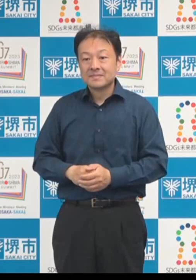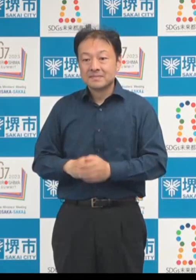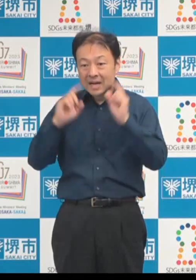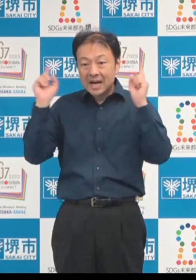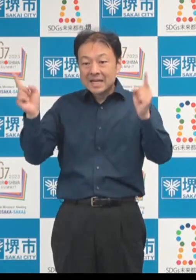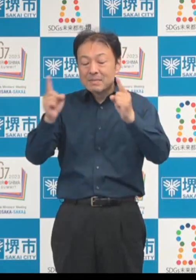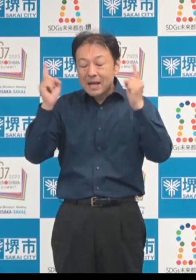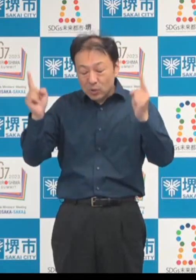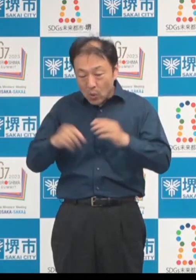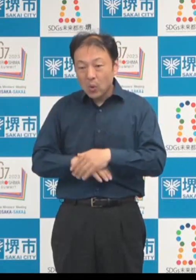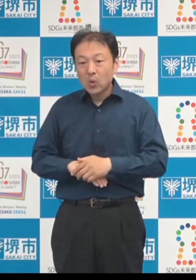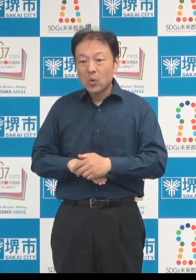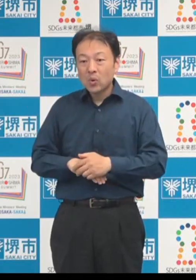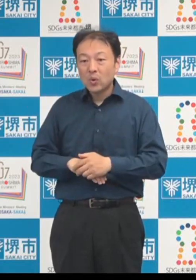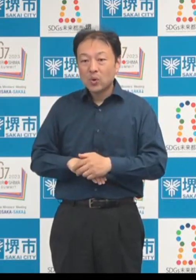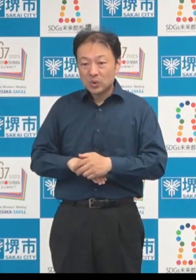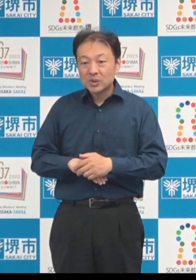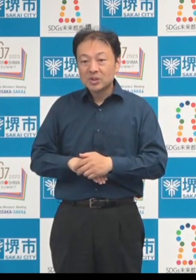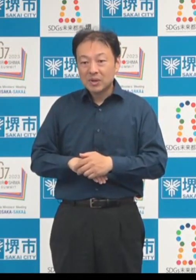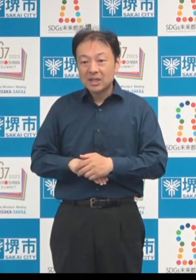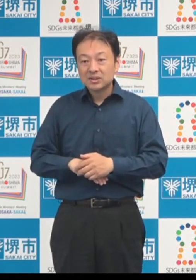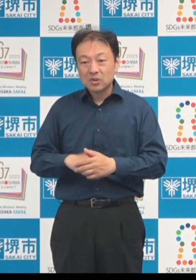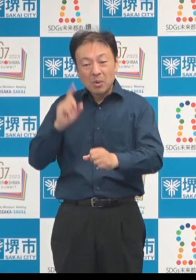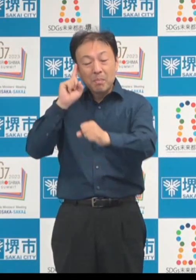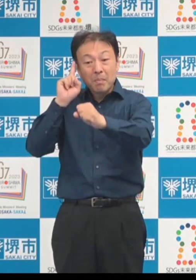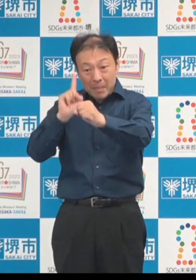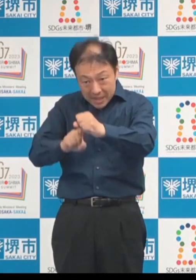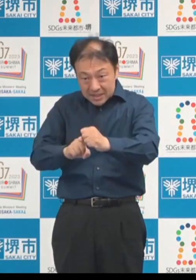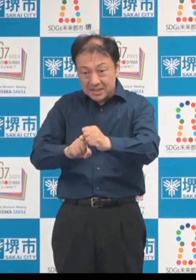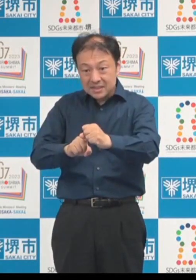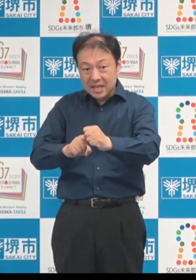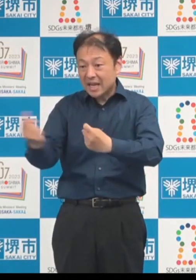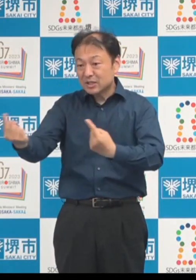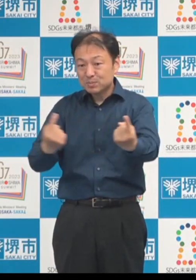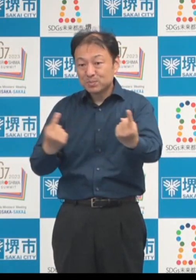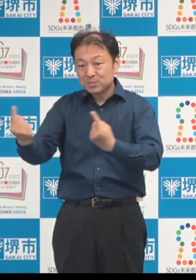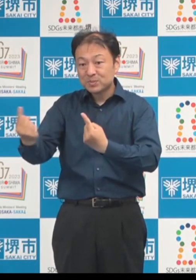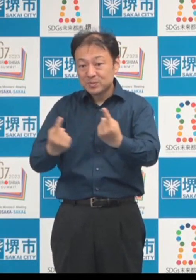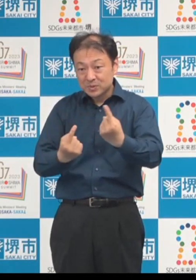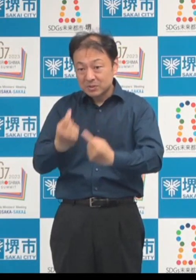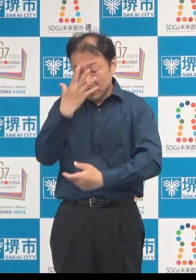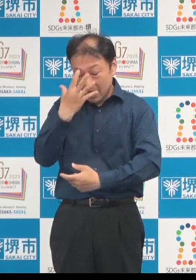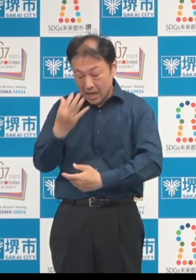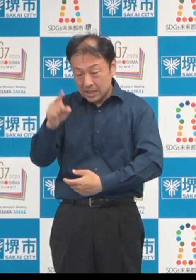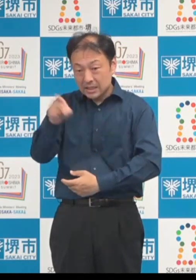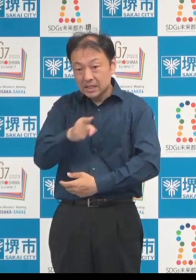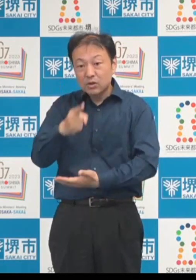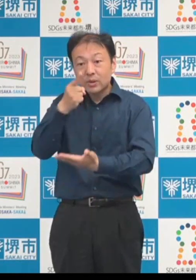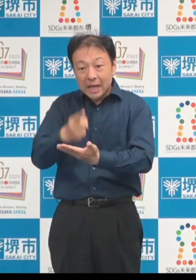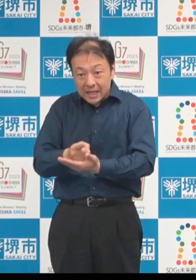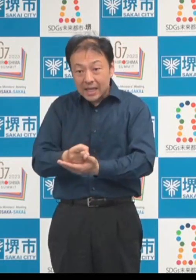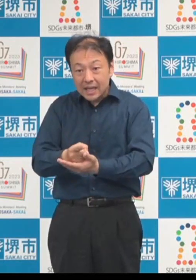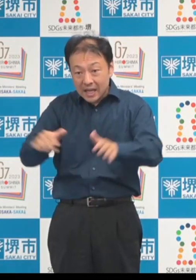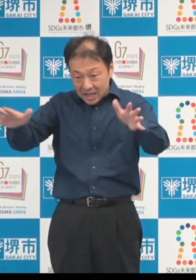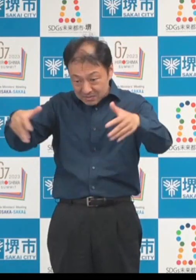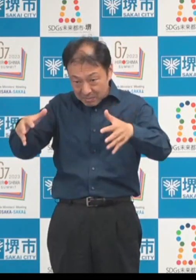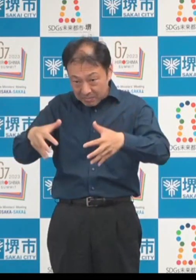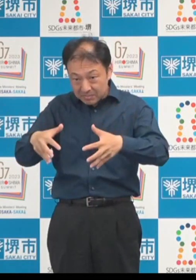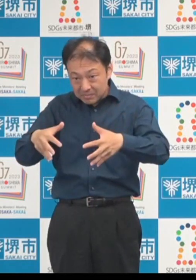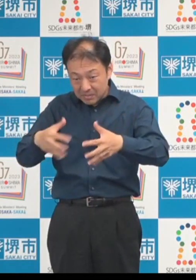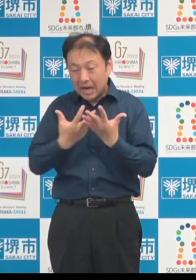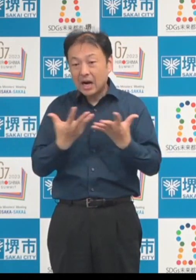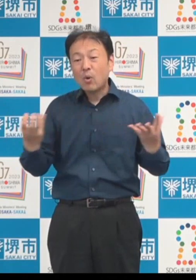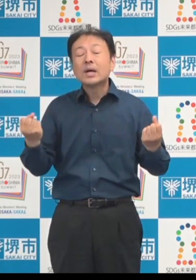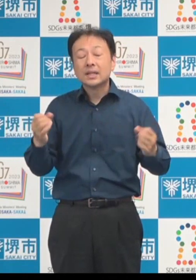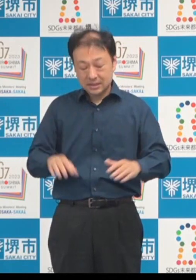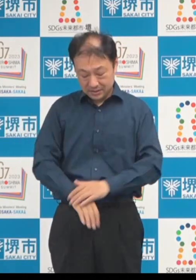にもうフラッとそこ立ち寄ってもらうというよりも、もうそのイベントにめがけて関心ある方だけが行くということが多かったかと思い